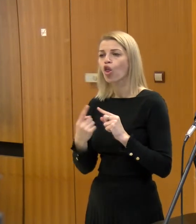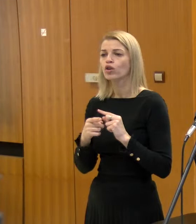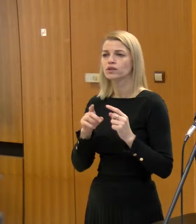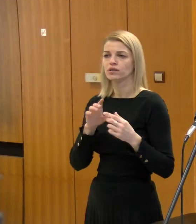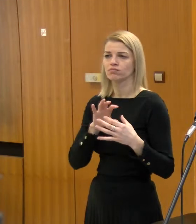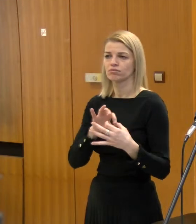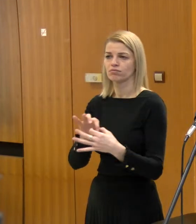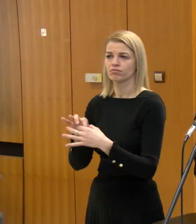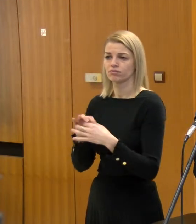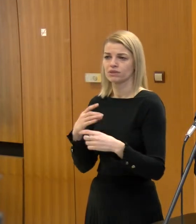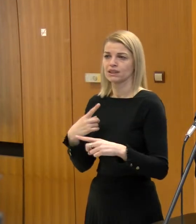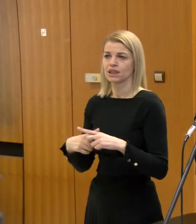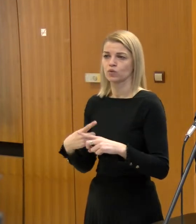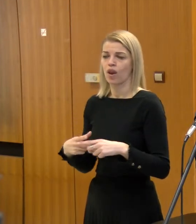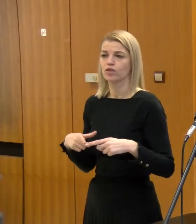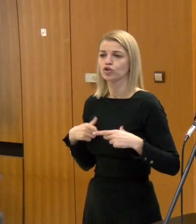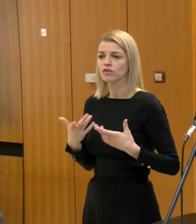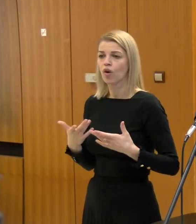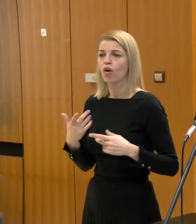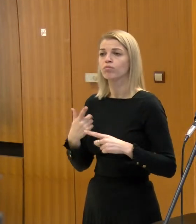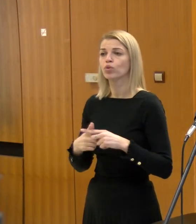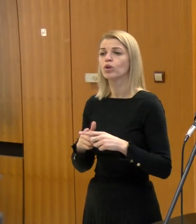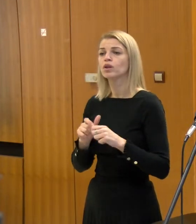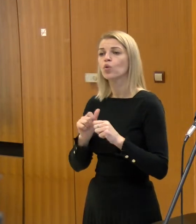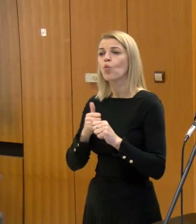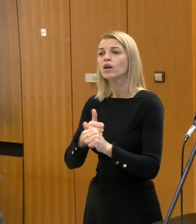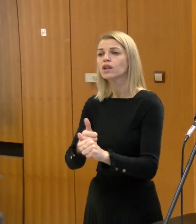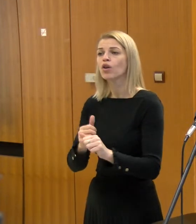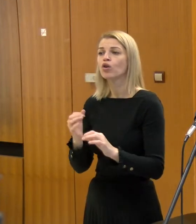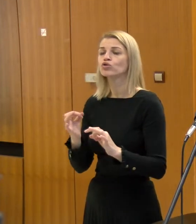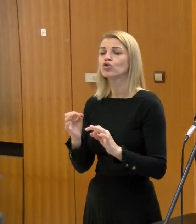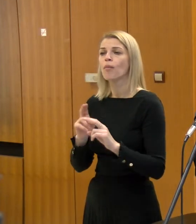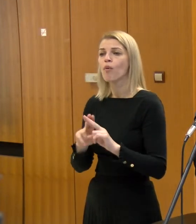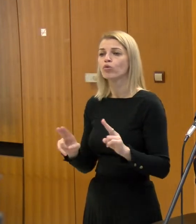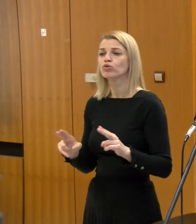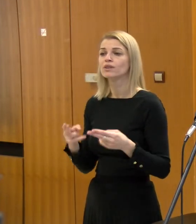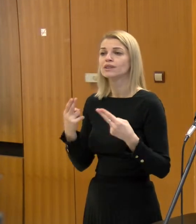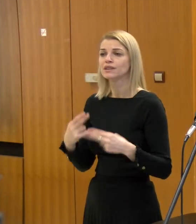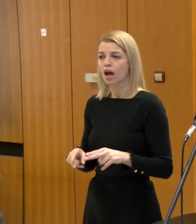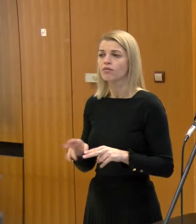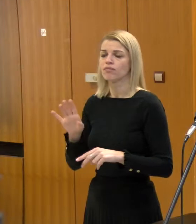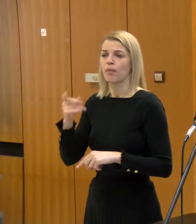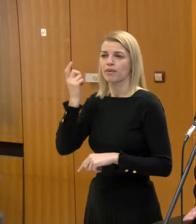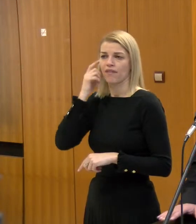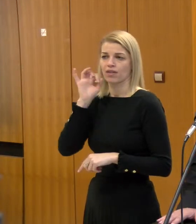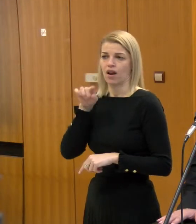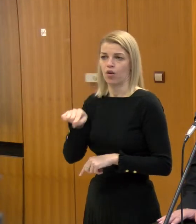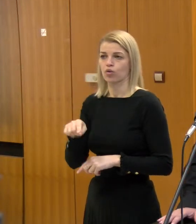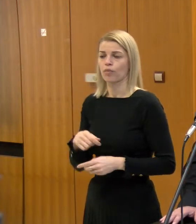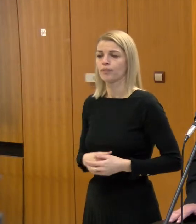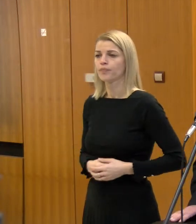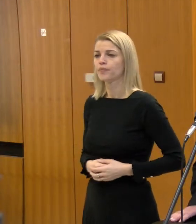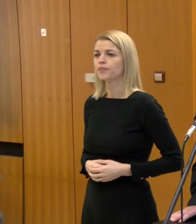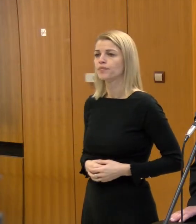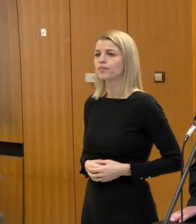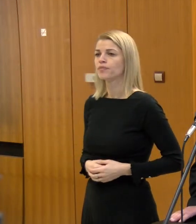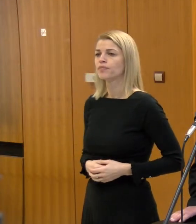spojené a aby poznali dôsledky, ktoré môžu z toho vyvstať.